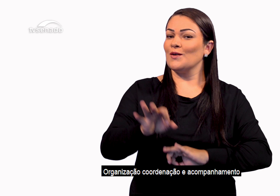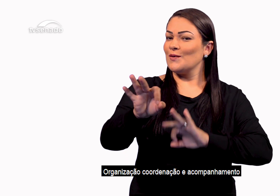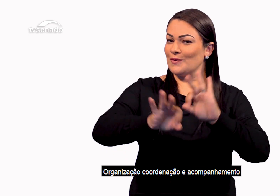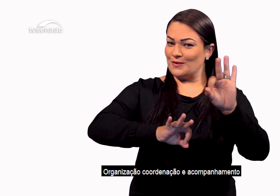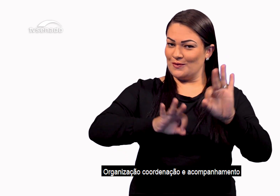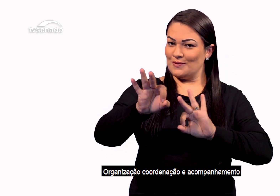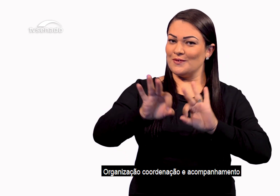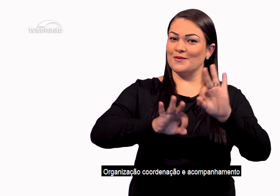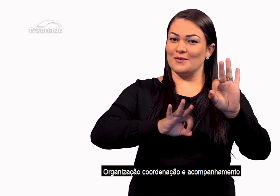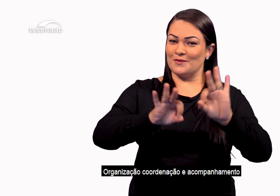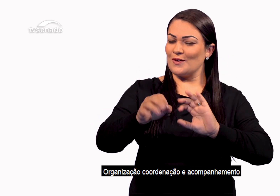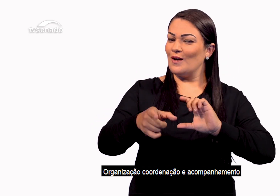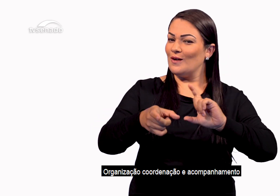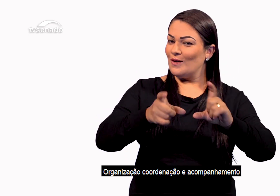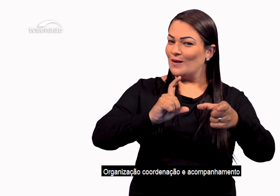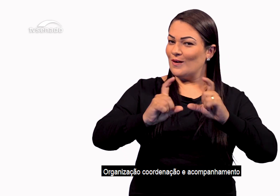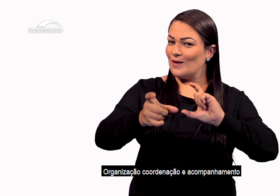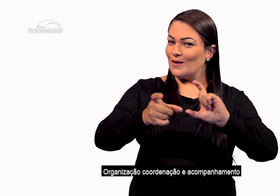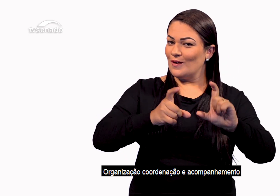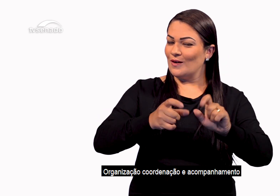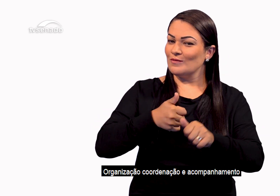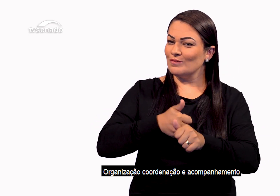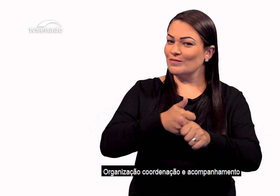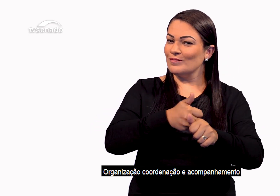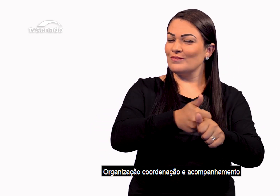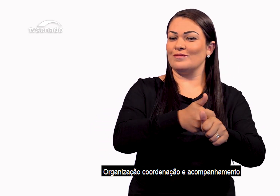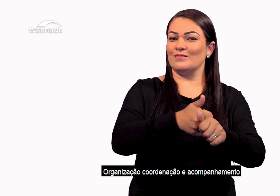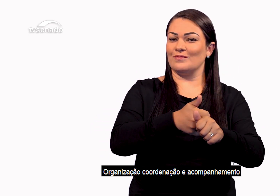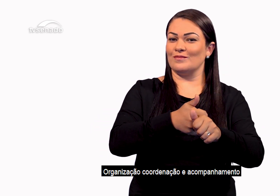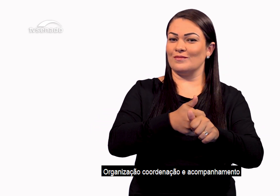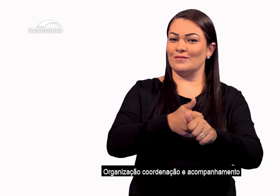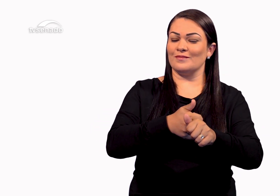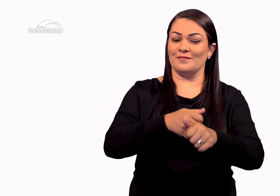Organização, coordenação e acompanhamento